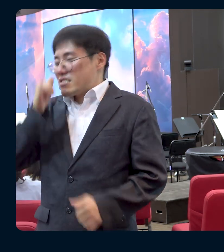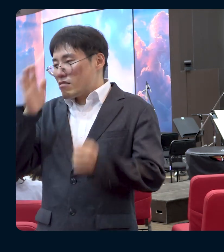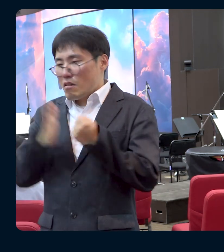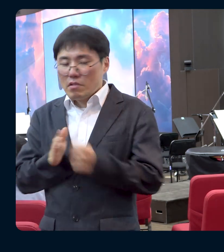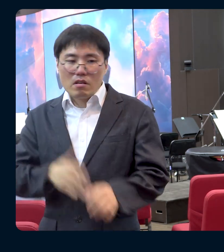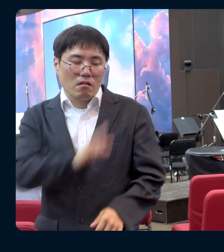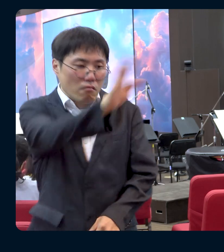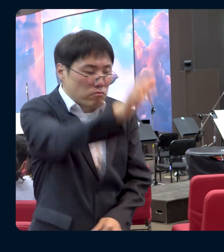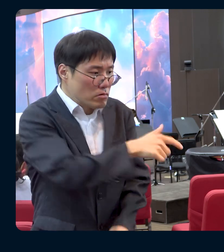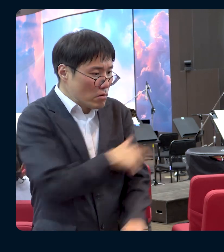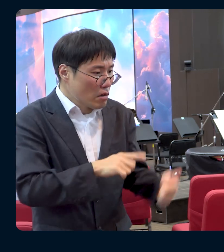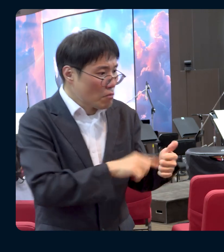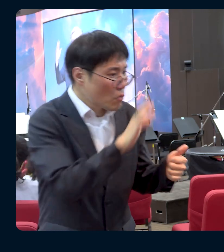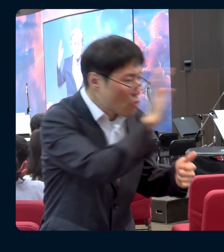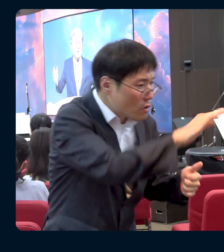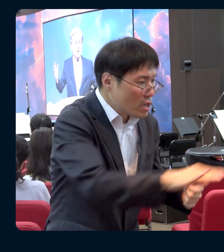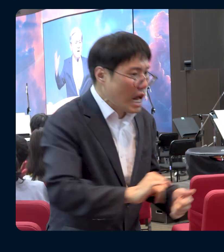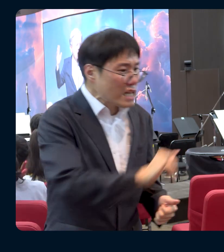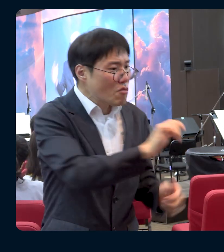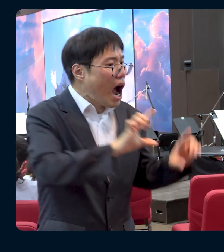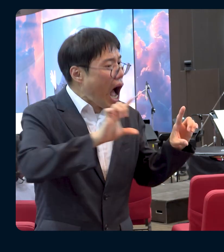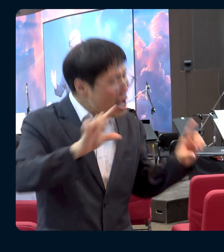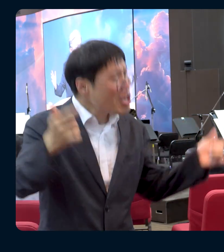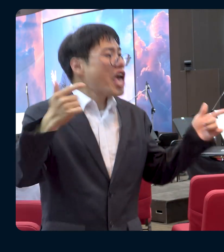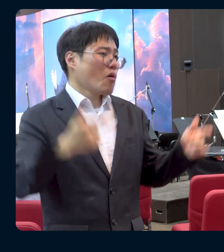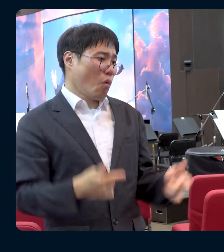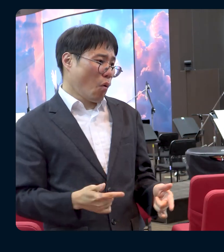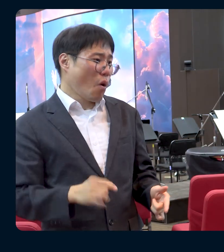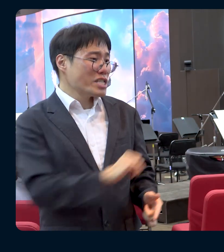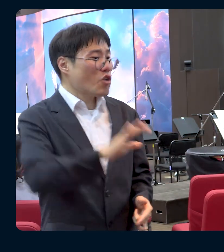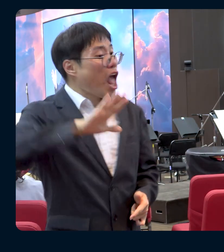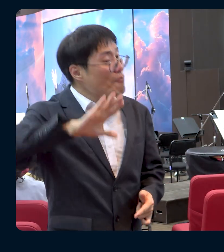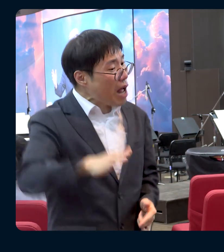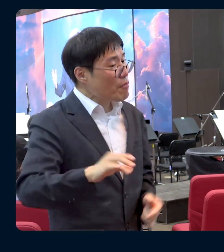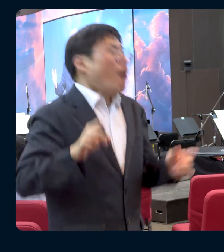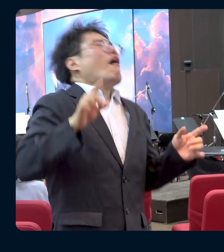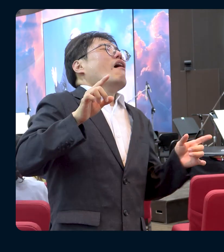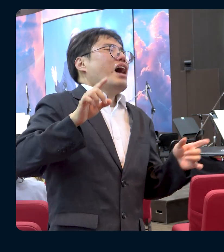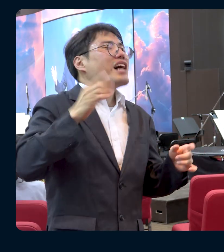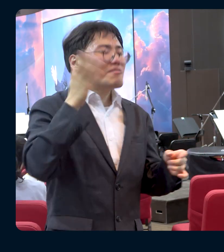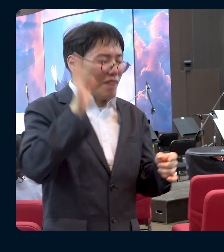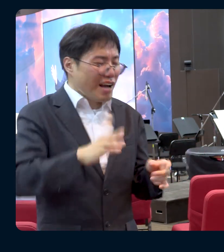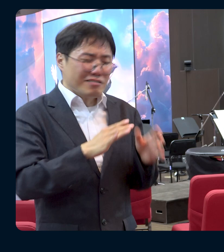수가 없어서 그래서 외쳤어요. 집사님은 지렁이가 아닙니다.